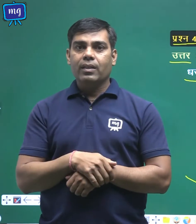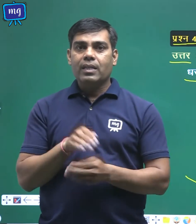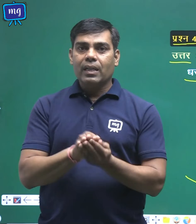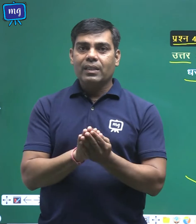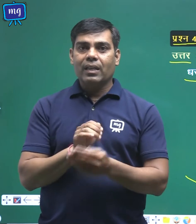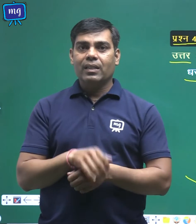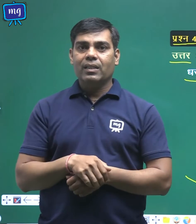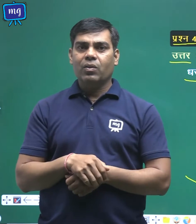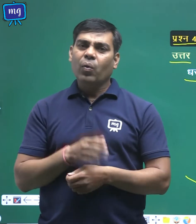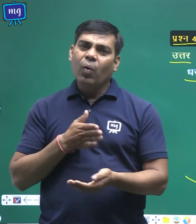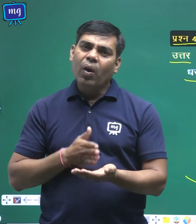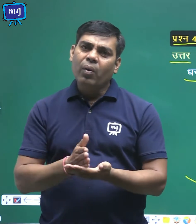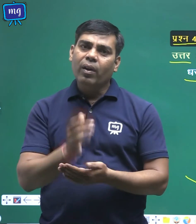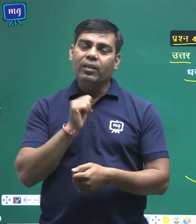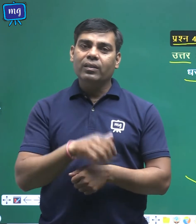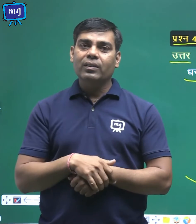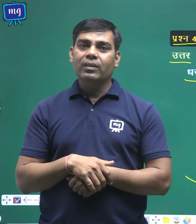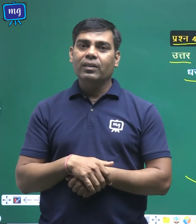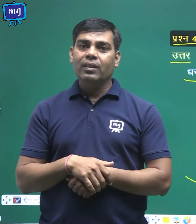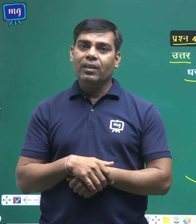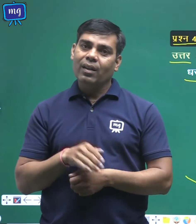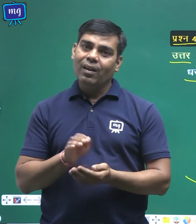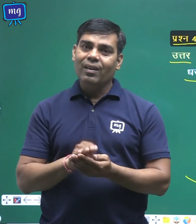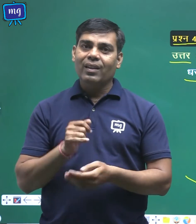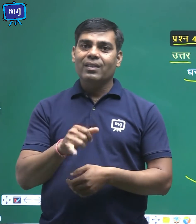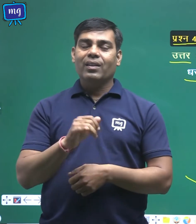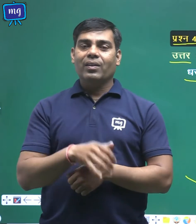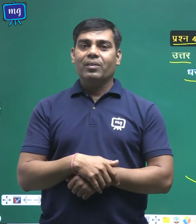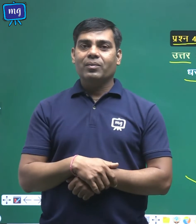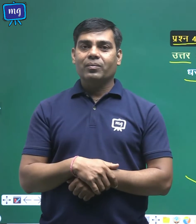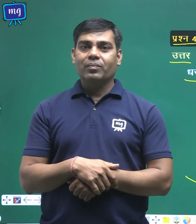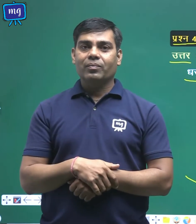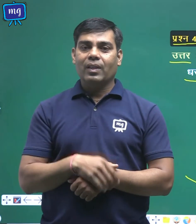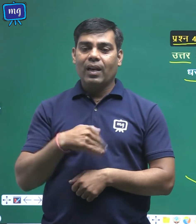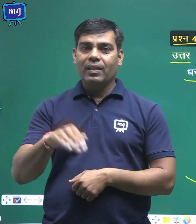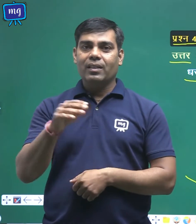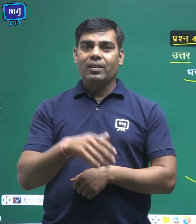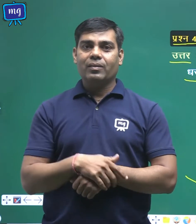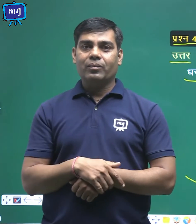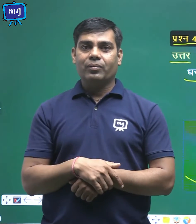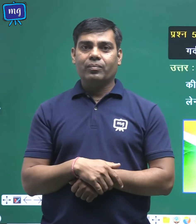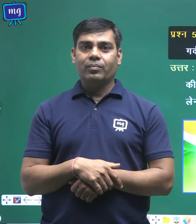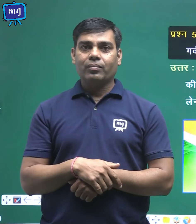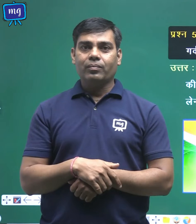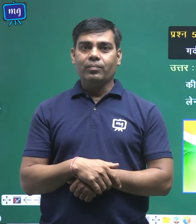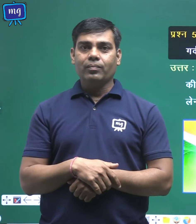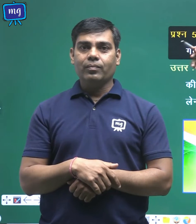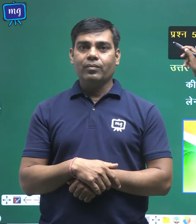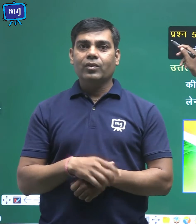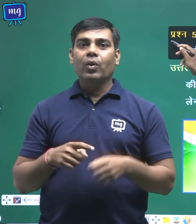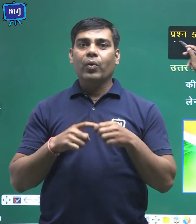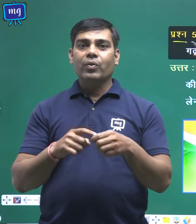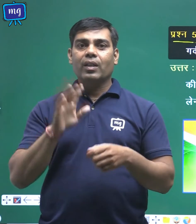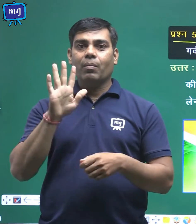रक्षा सदैव करनी चाहिए। आगे चलें। प्रश्न